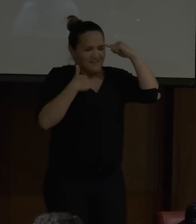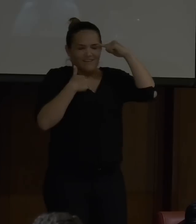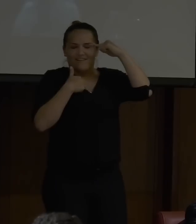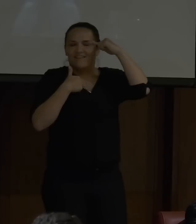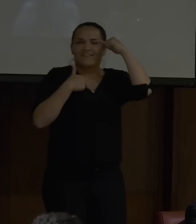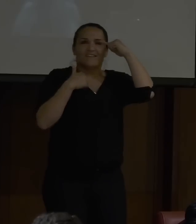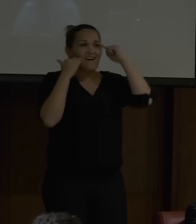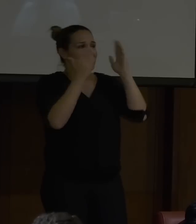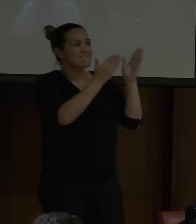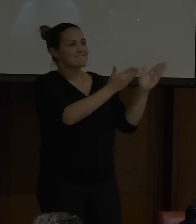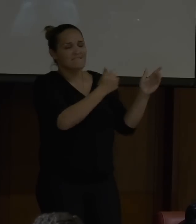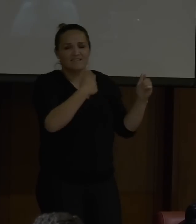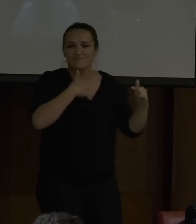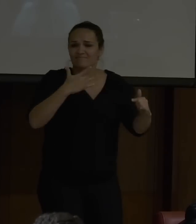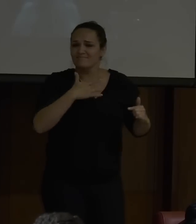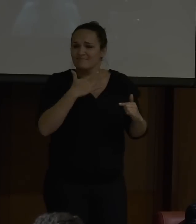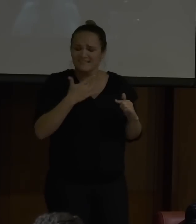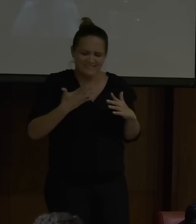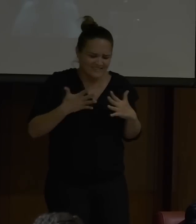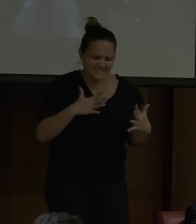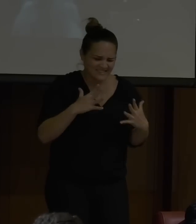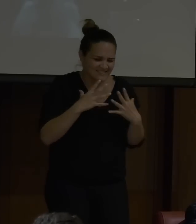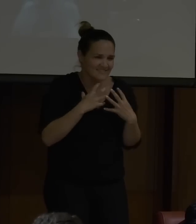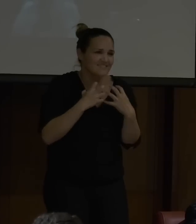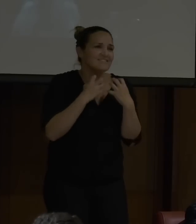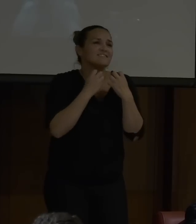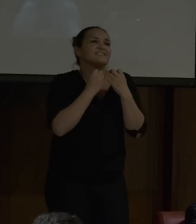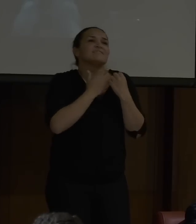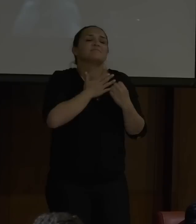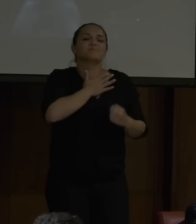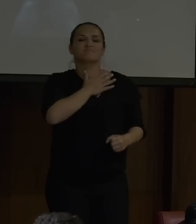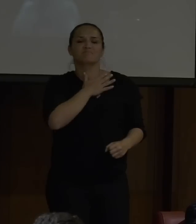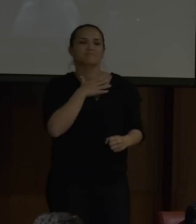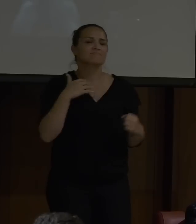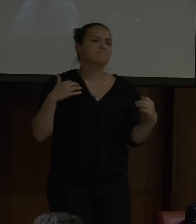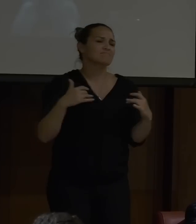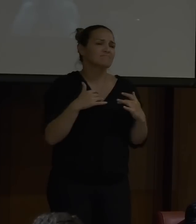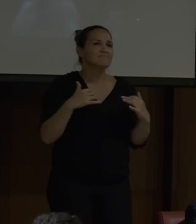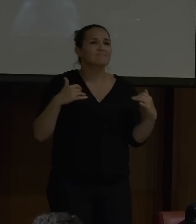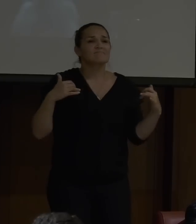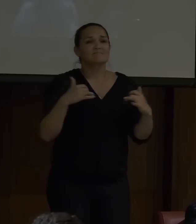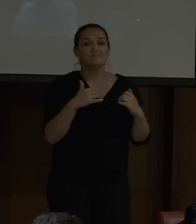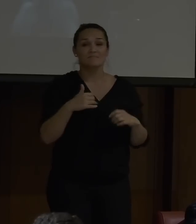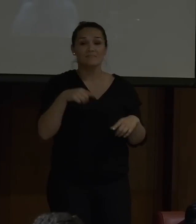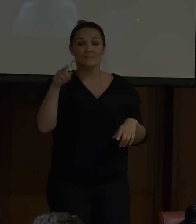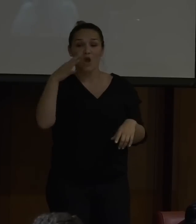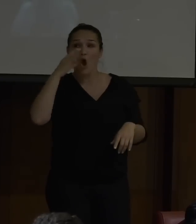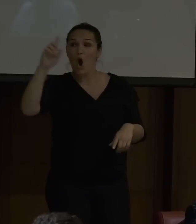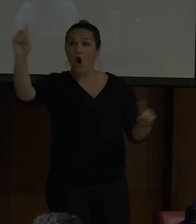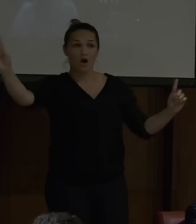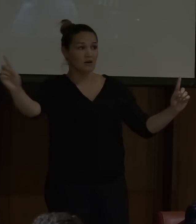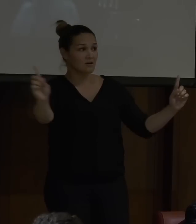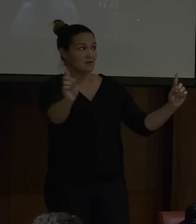recordarte, Matilde, sentí temor por mi vida. Si ven que un hombre llega a